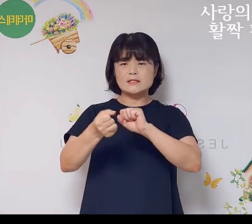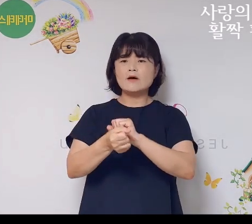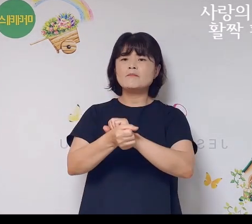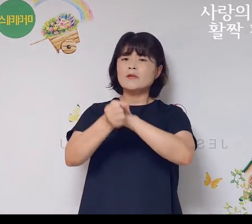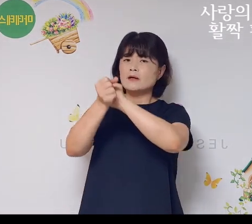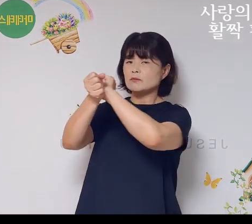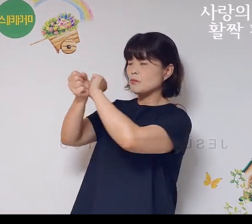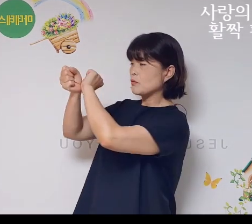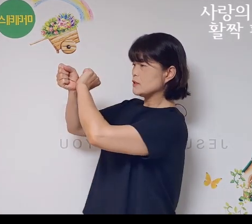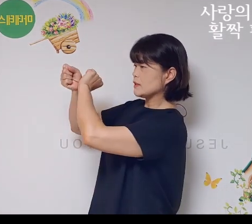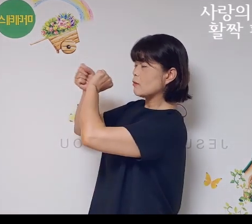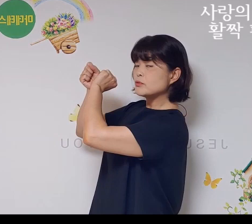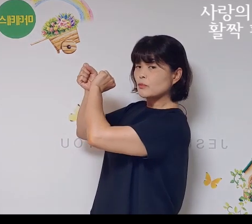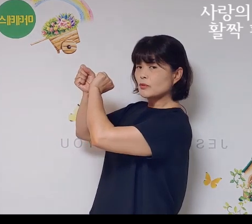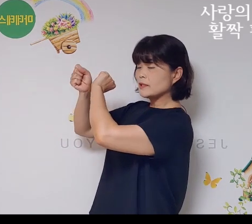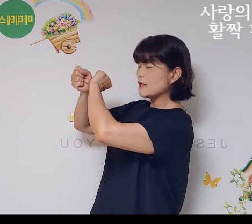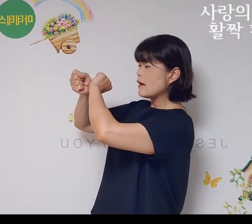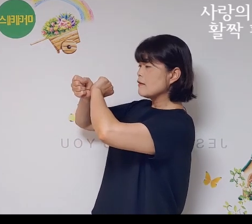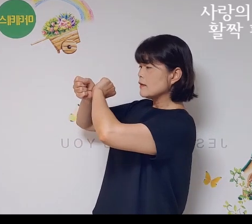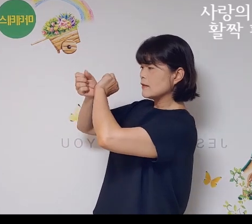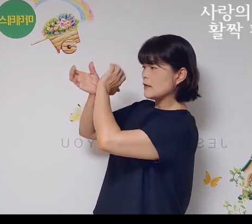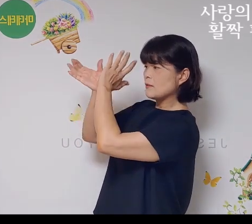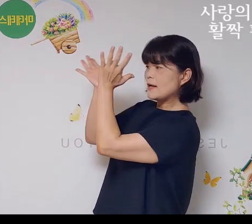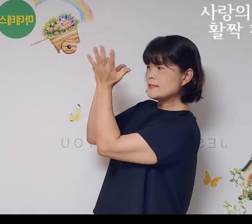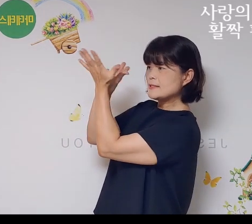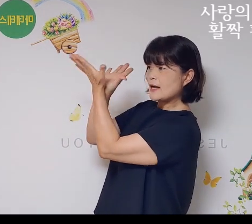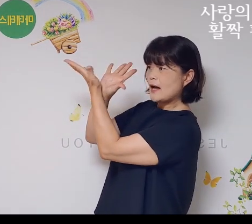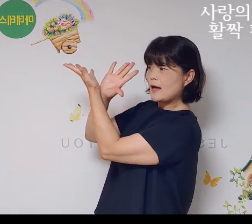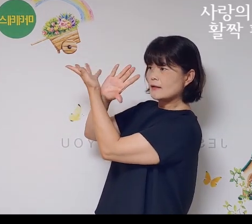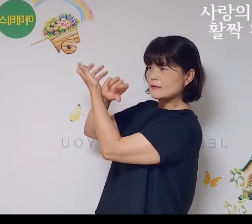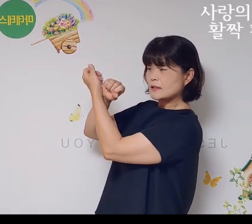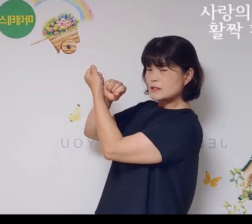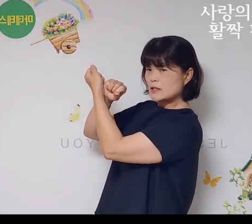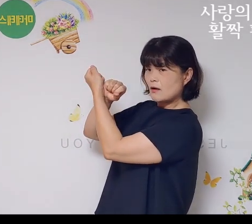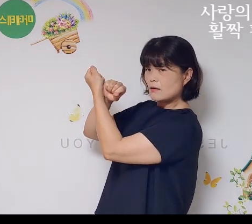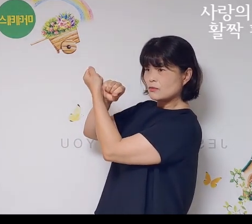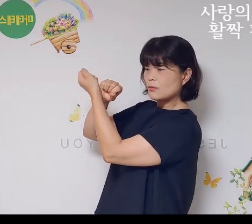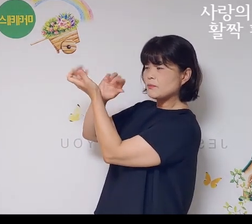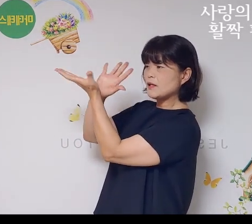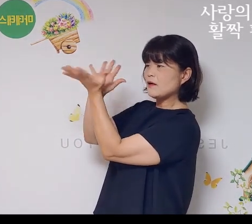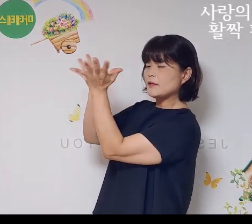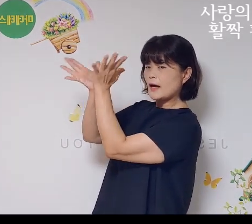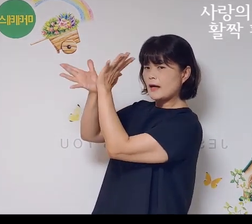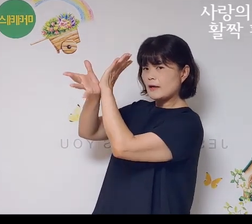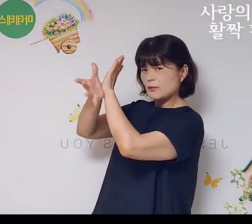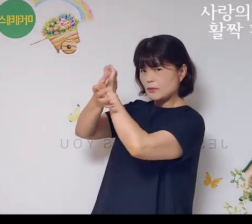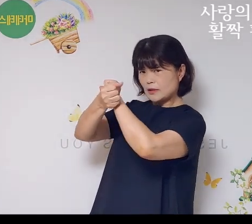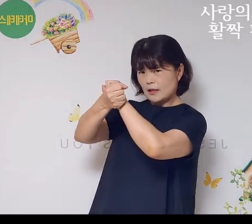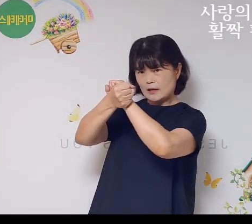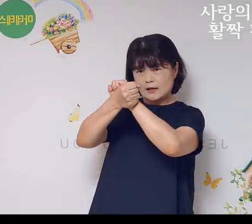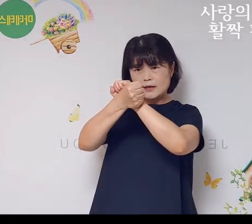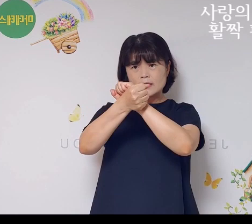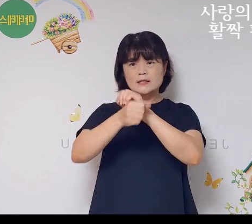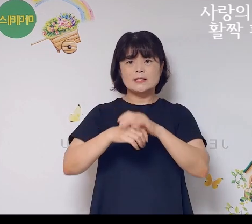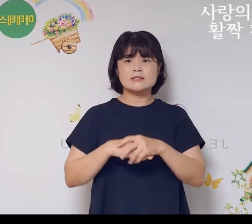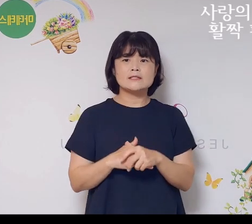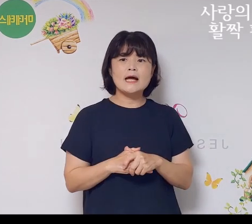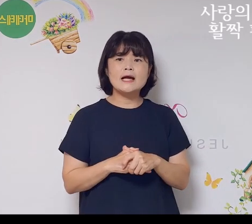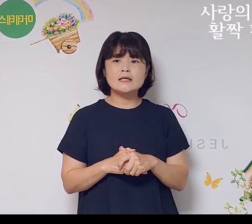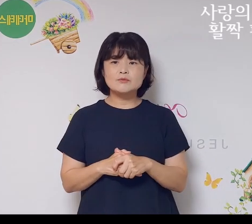그래서 옆으로 보여드릴까요? 이렇게 활짝 됐죠? 또 피어나 이렇게. 그래서 사랑의